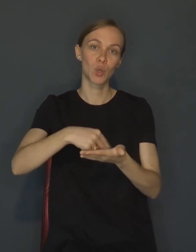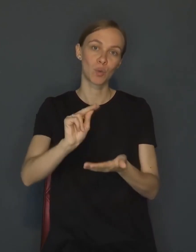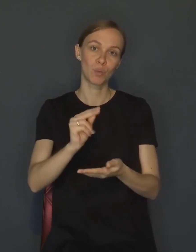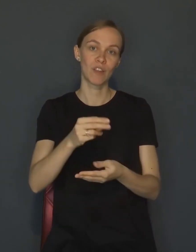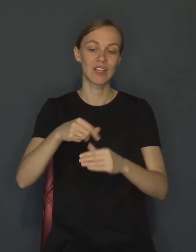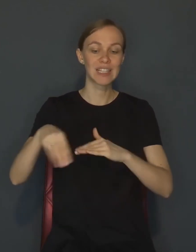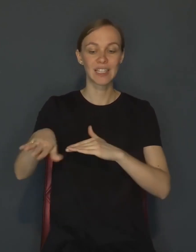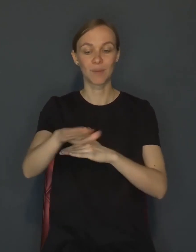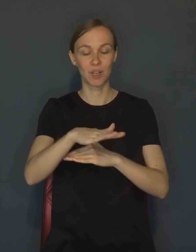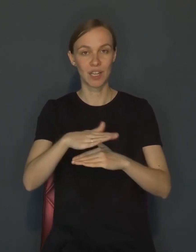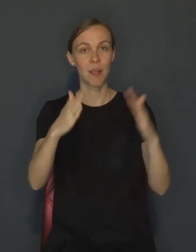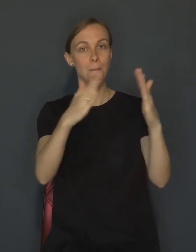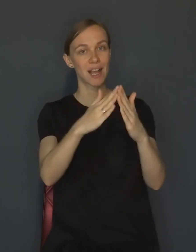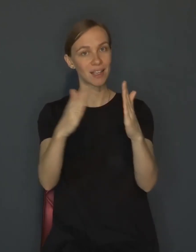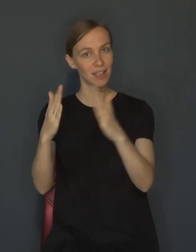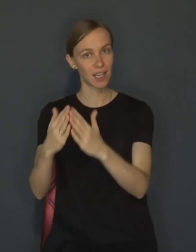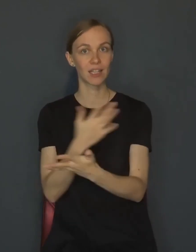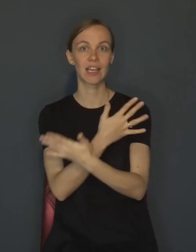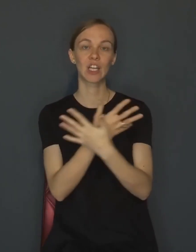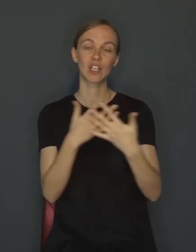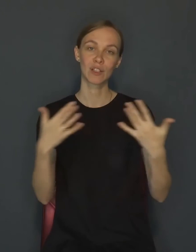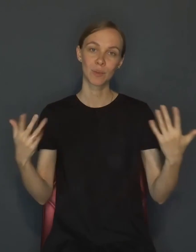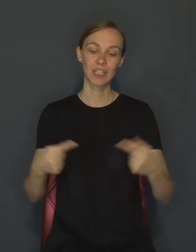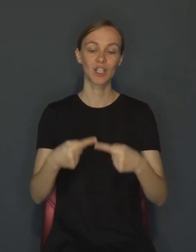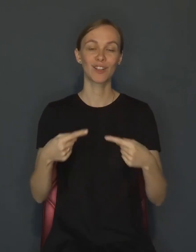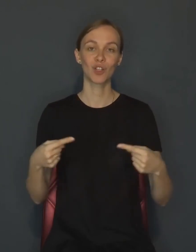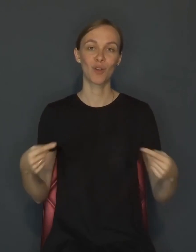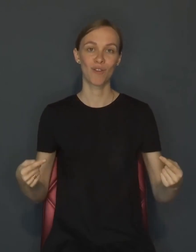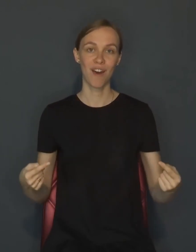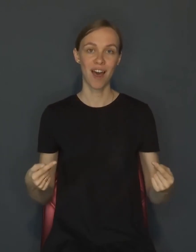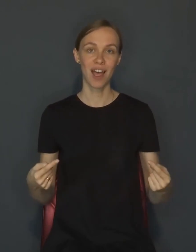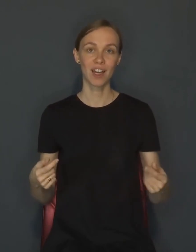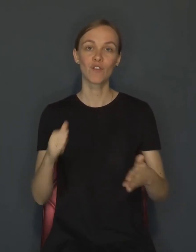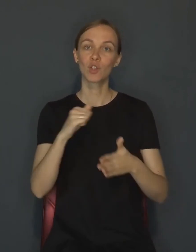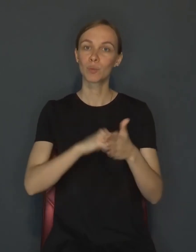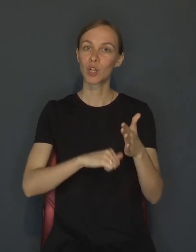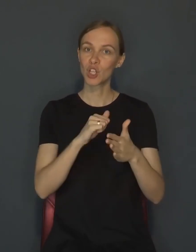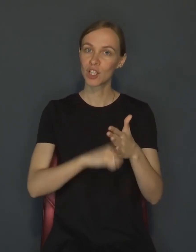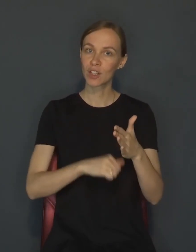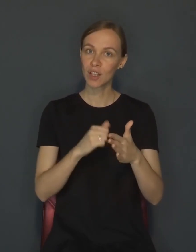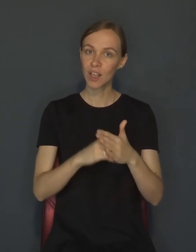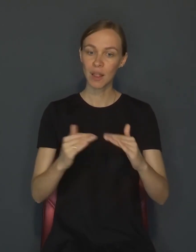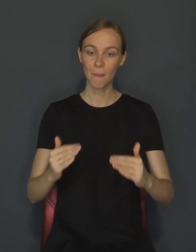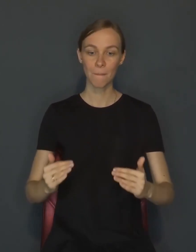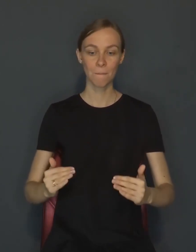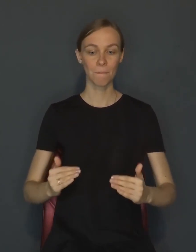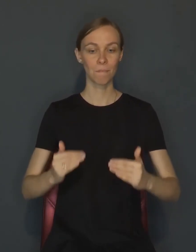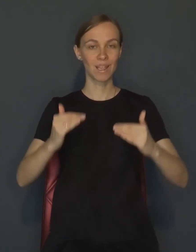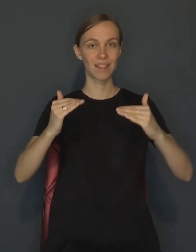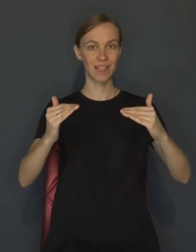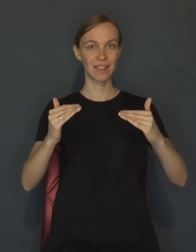маєтків та різноманітних товарів спричинили помітне піднесення міста.